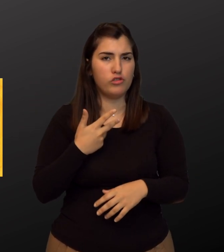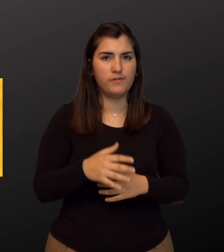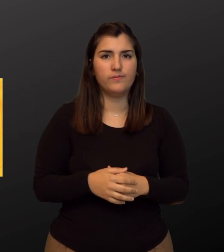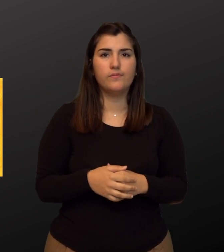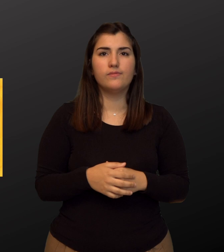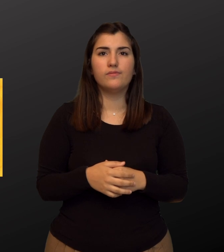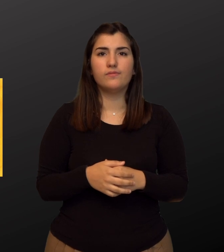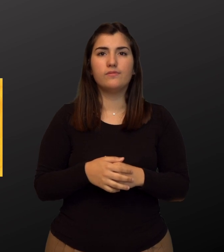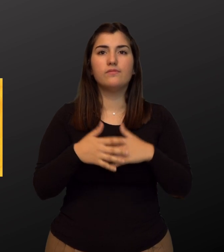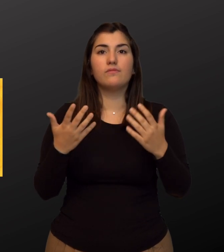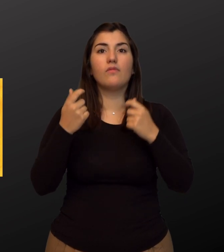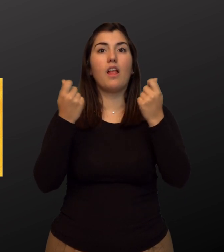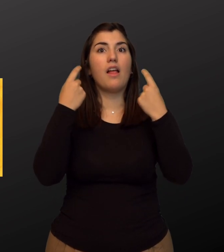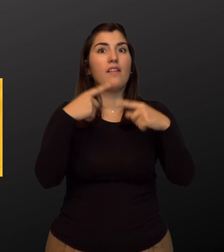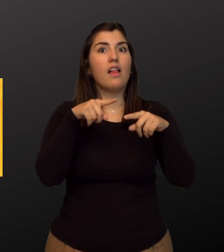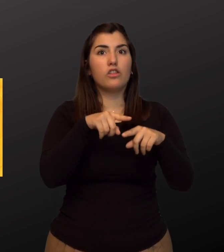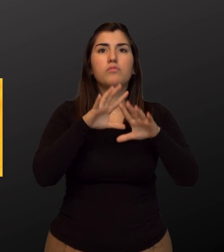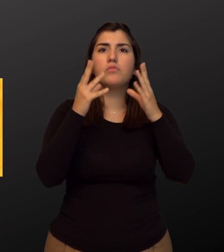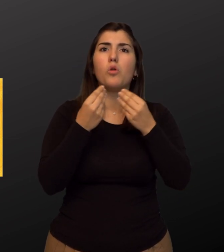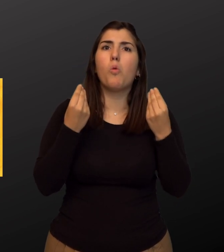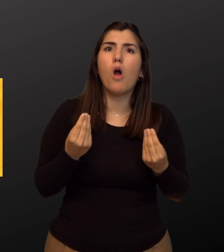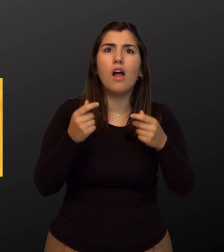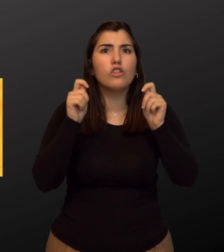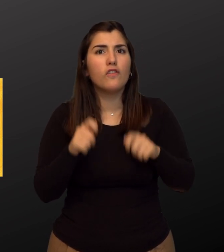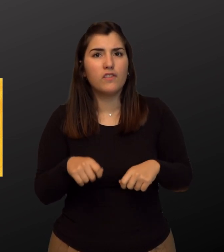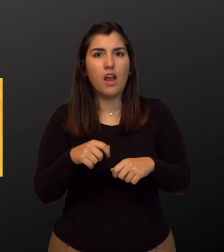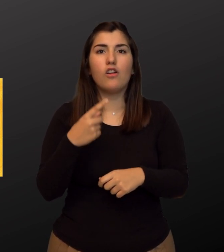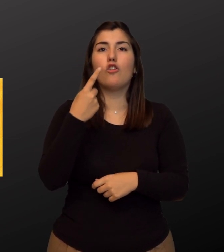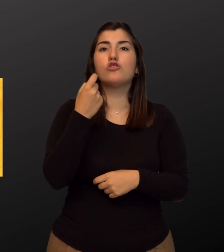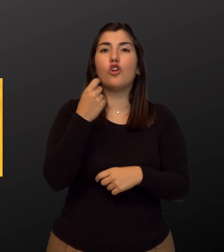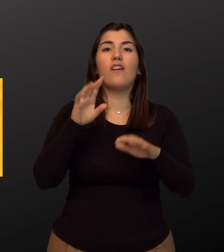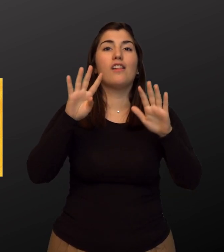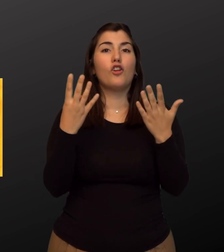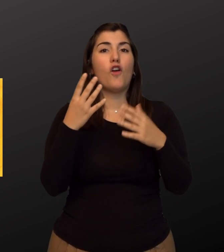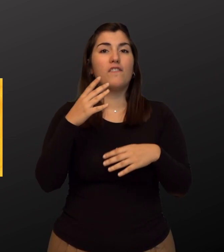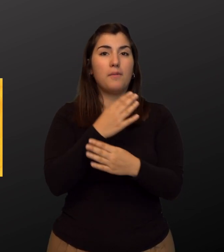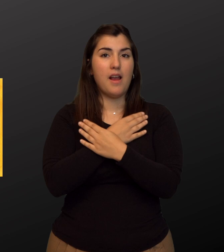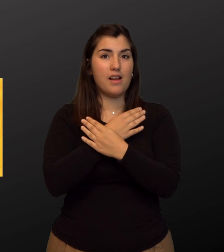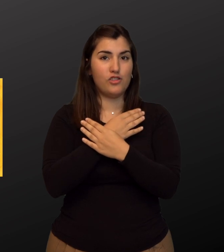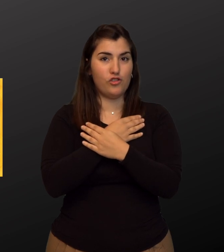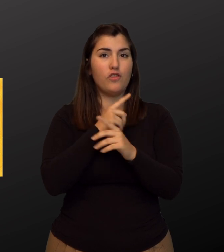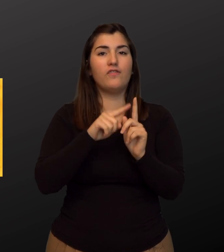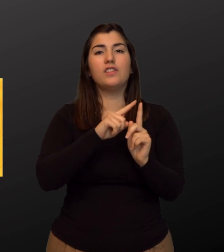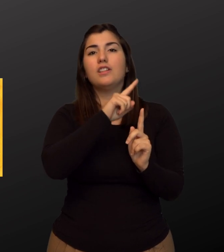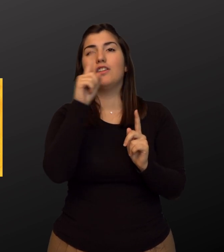tradotti l'evento inizia da giovedì 9 maggio fino a lunedì